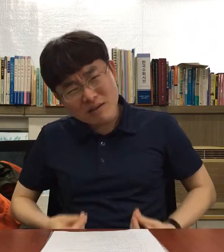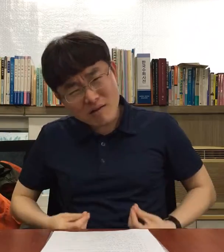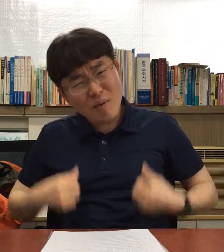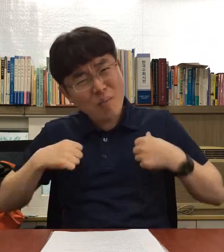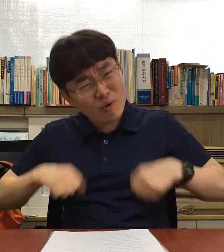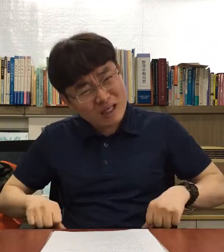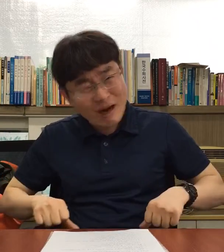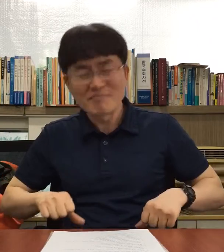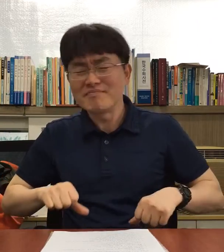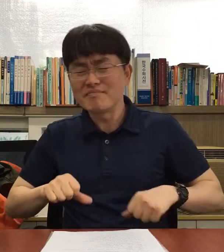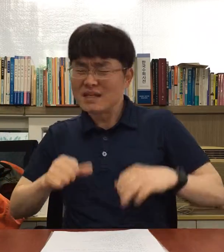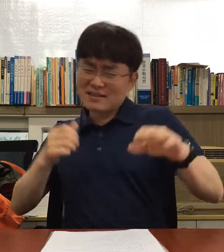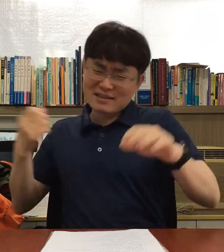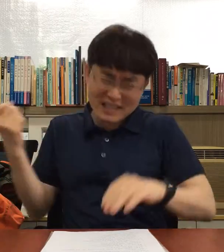좌절 포기 다시